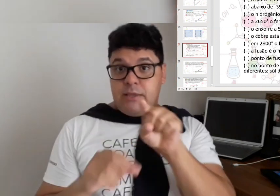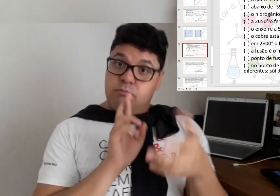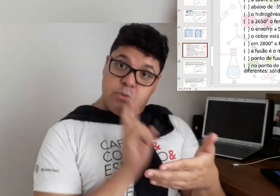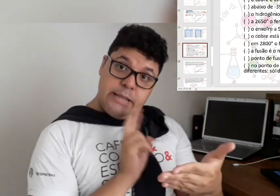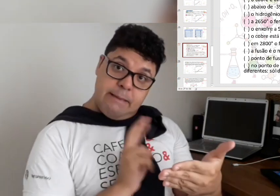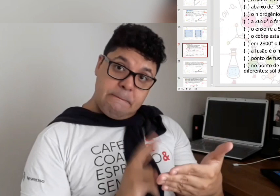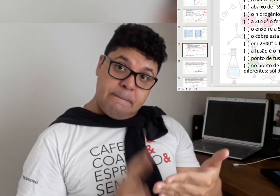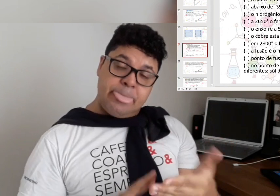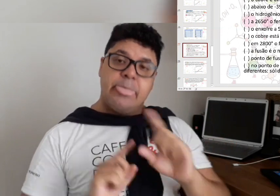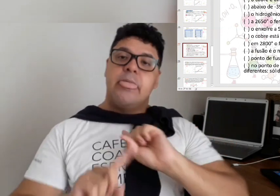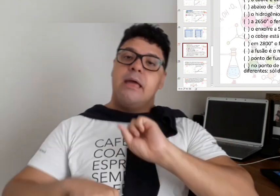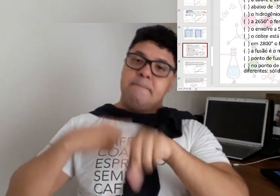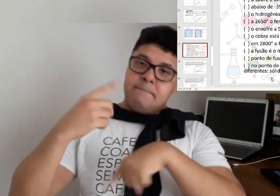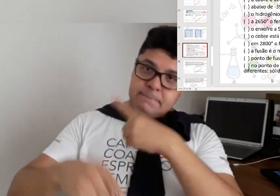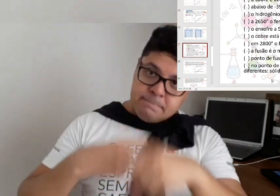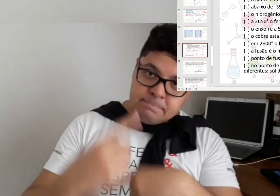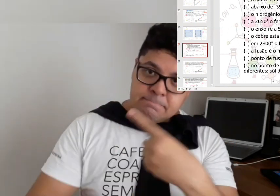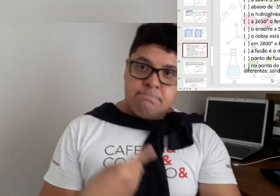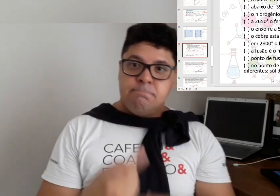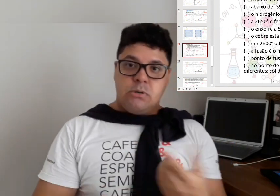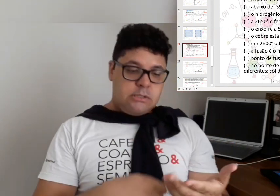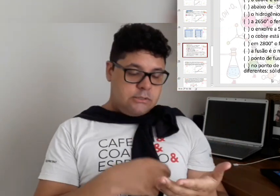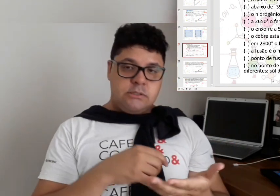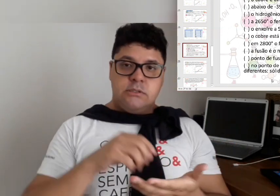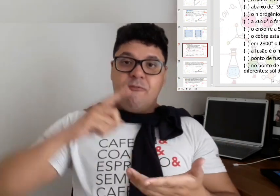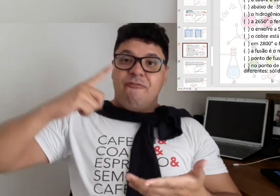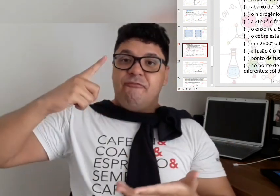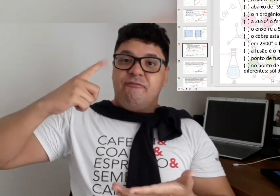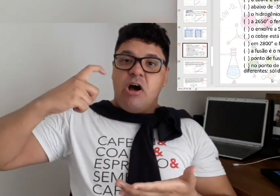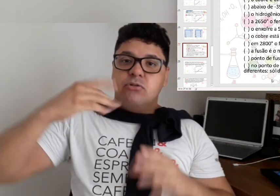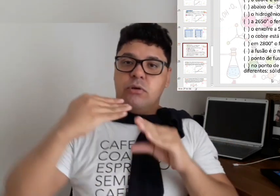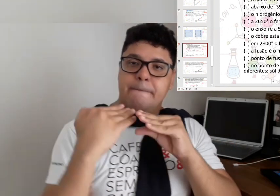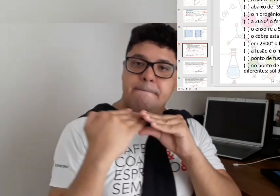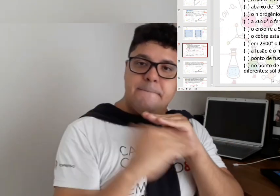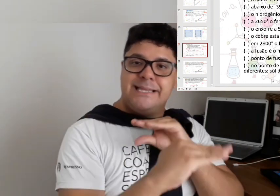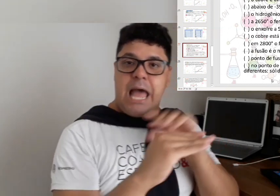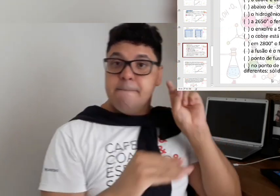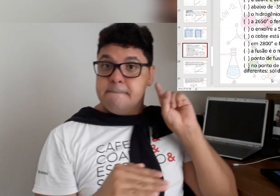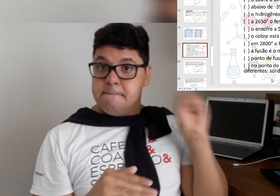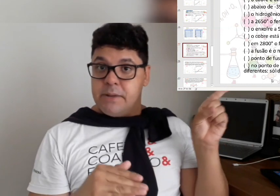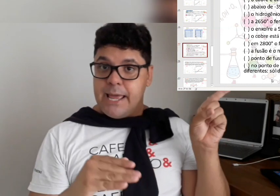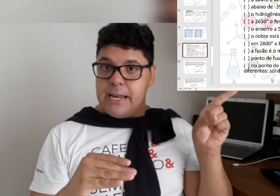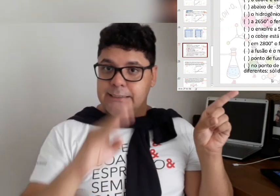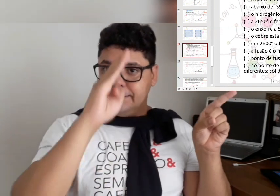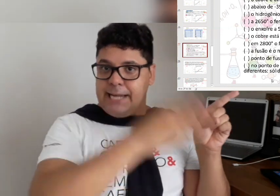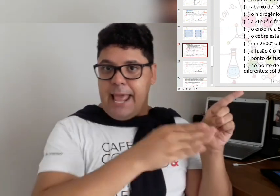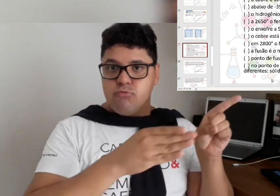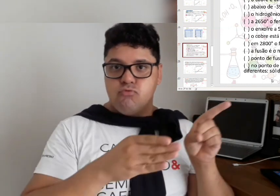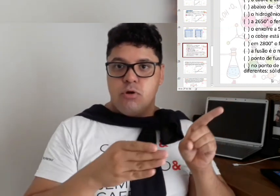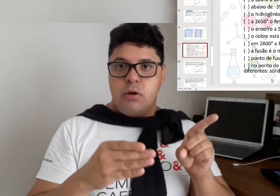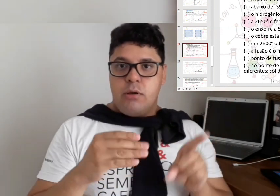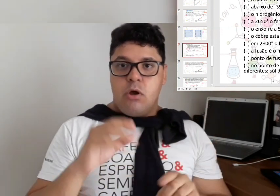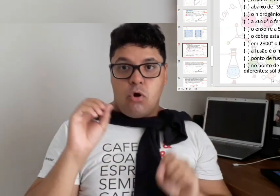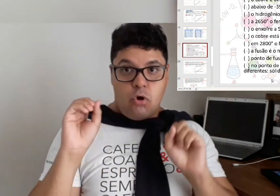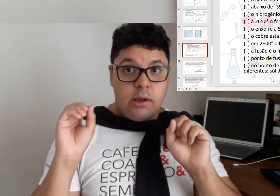essa atividade, responde VOF, referente ao que a gente explicou até agora, e vai me enviar a foto da